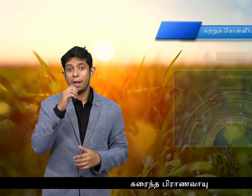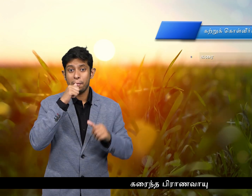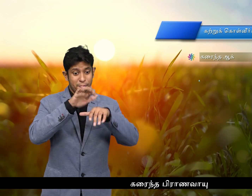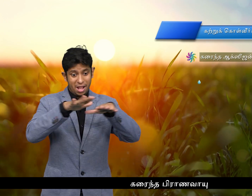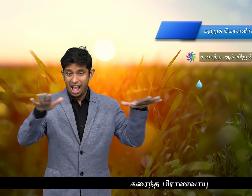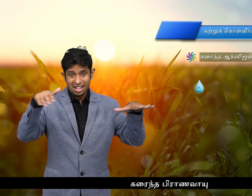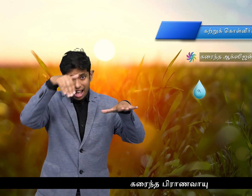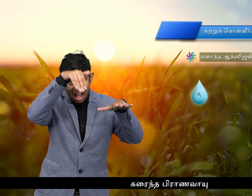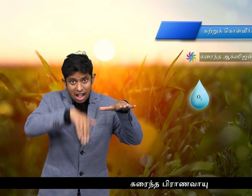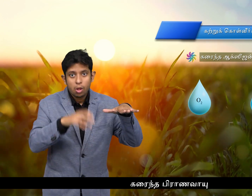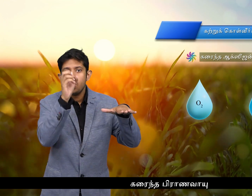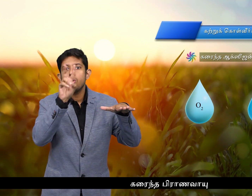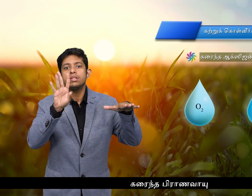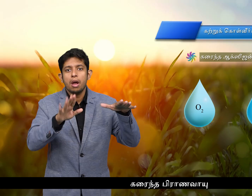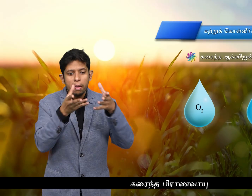கரைந்த பிராணவாயு,